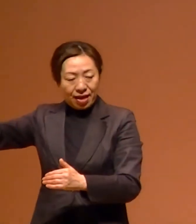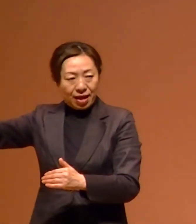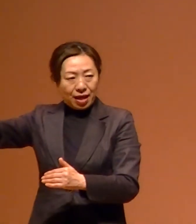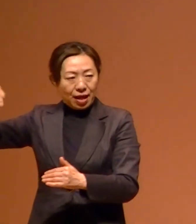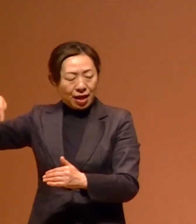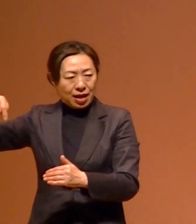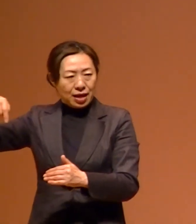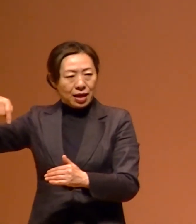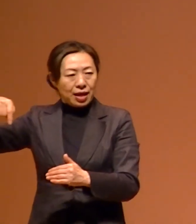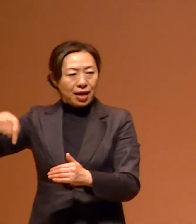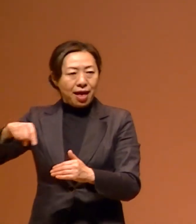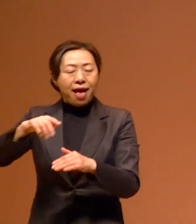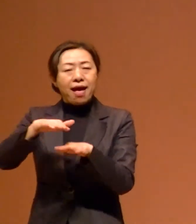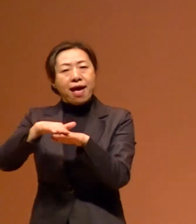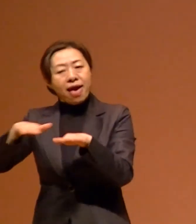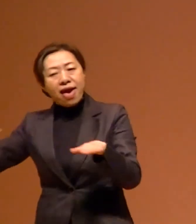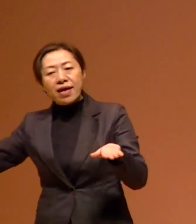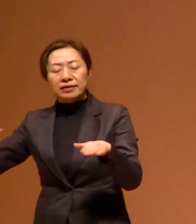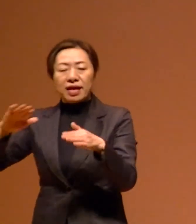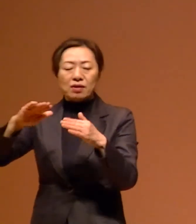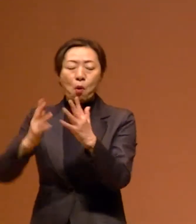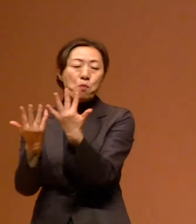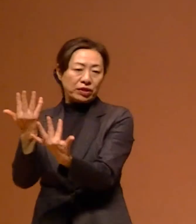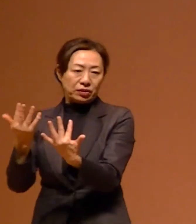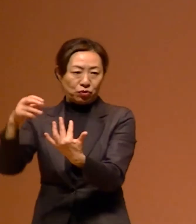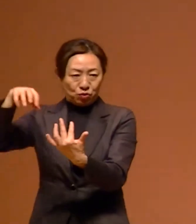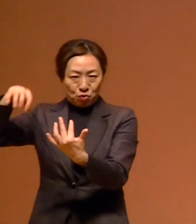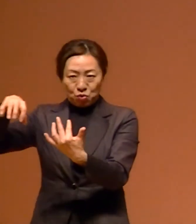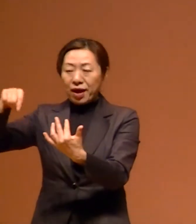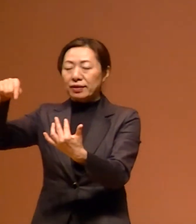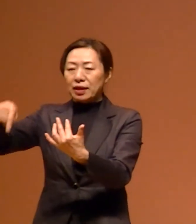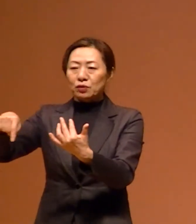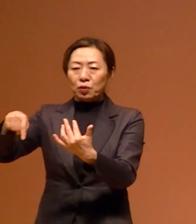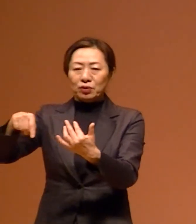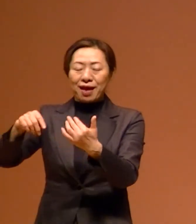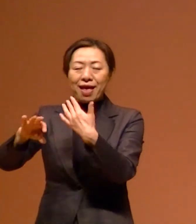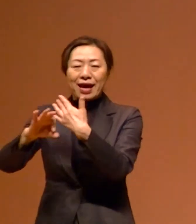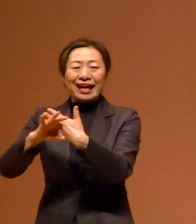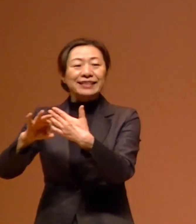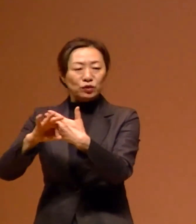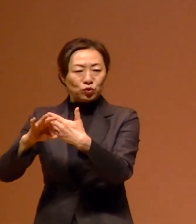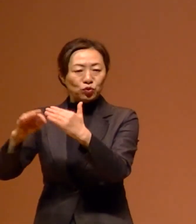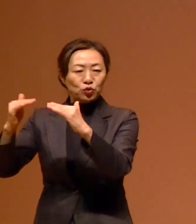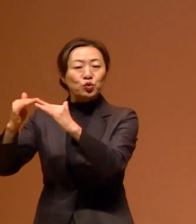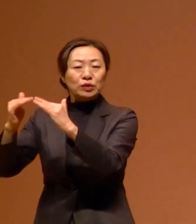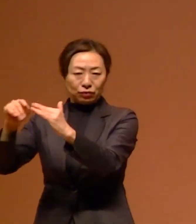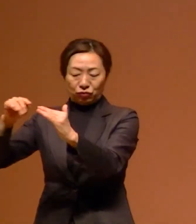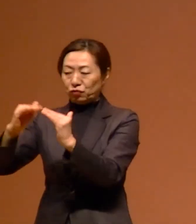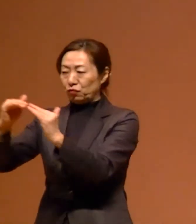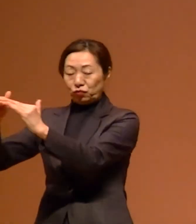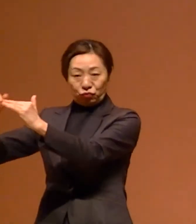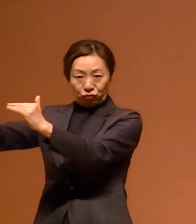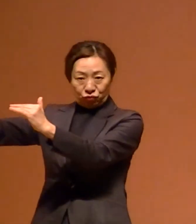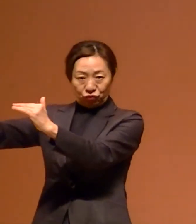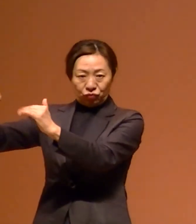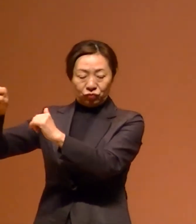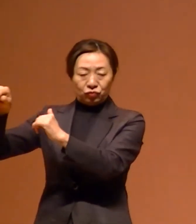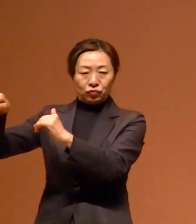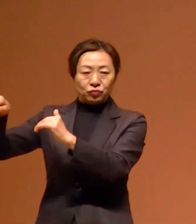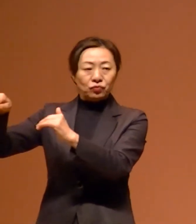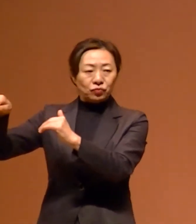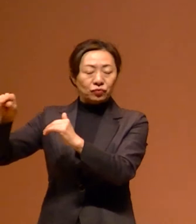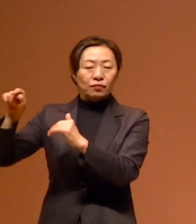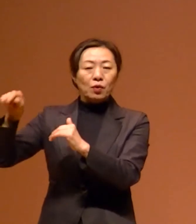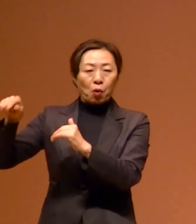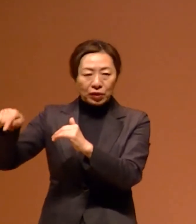地の方に平成の森って今仮設住宅が建ってるんですけど、その場所がその山を越えるとあるので、